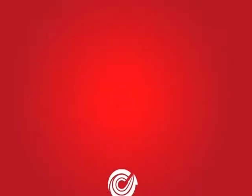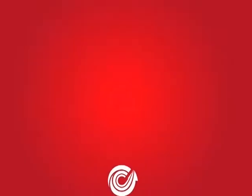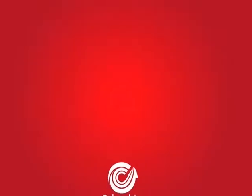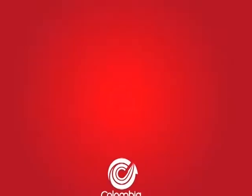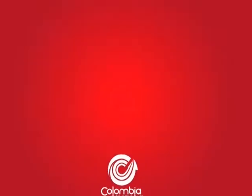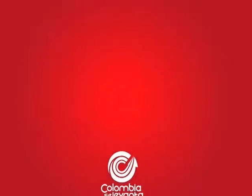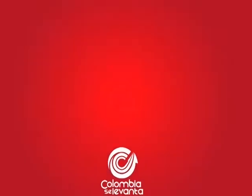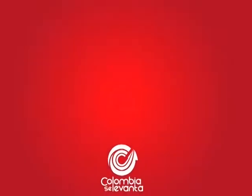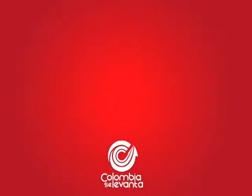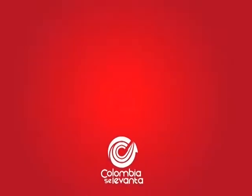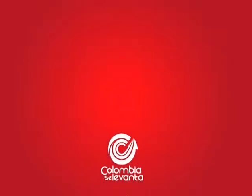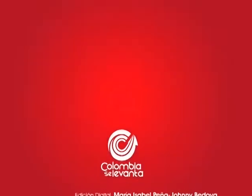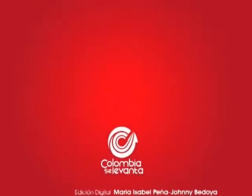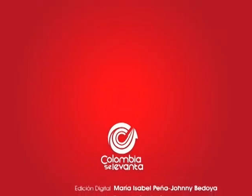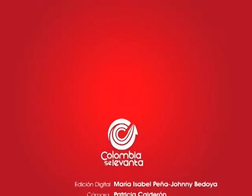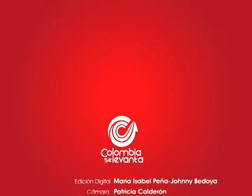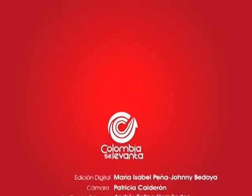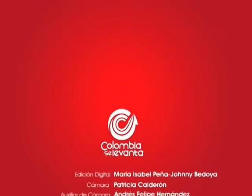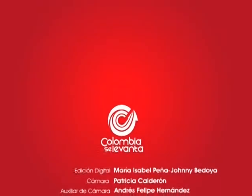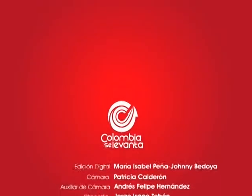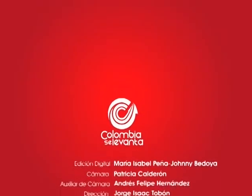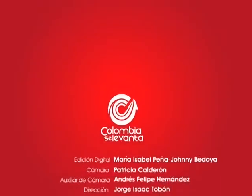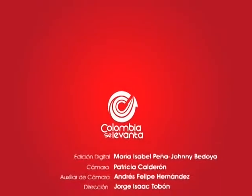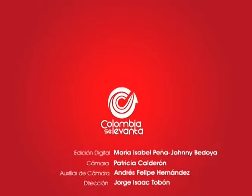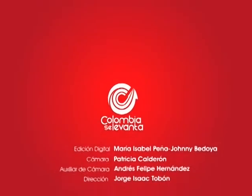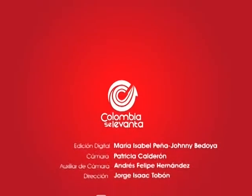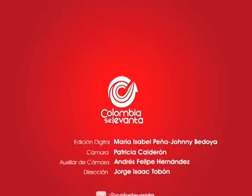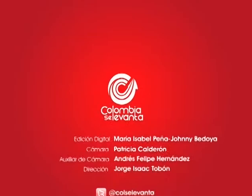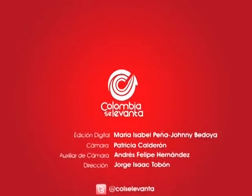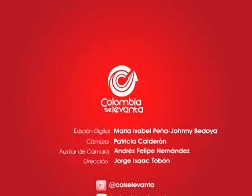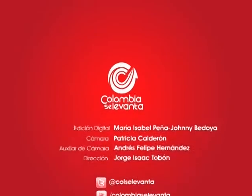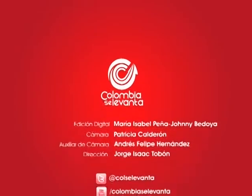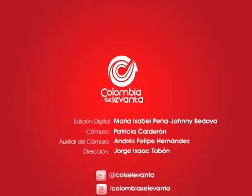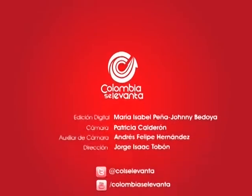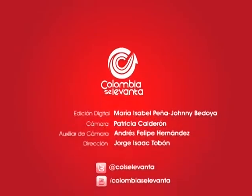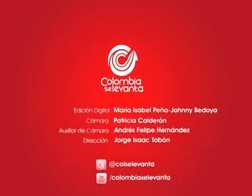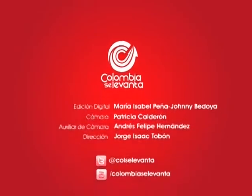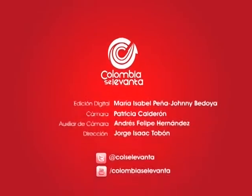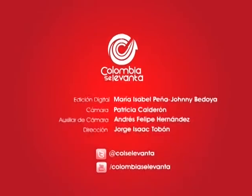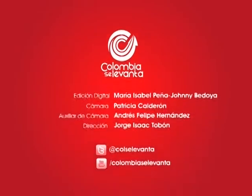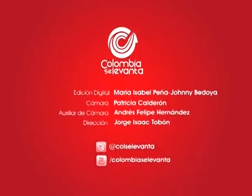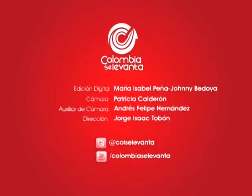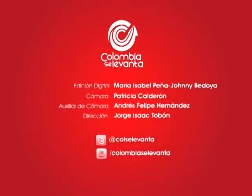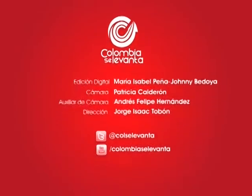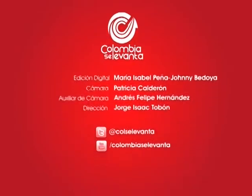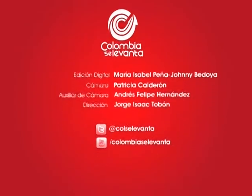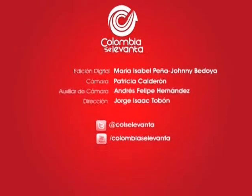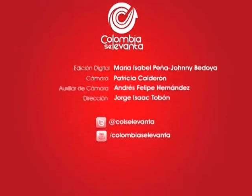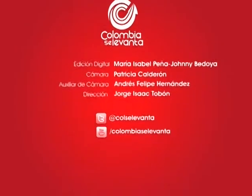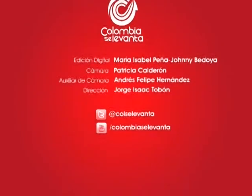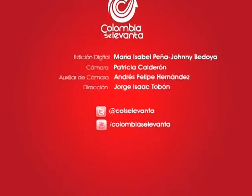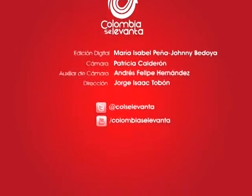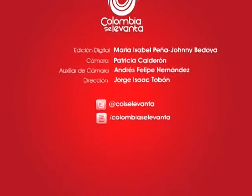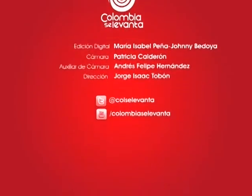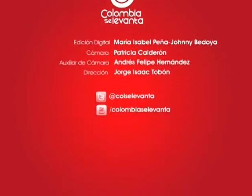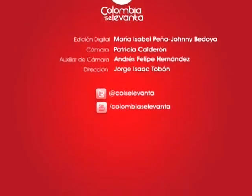Colombia se levanta La televisión de la gente